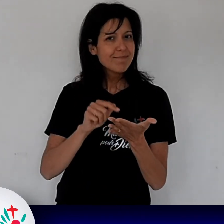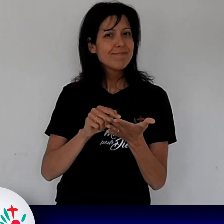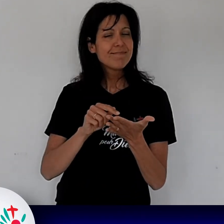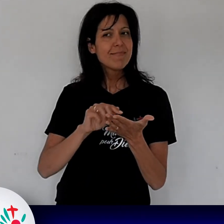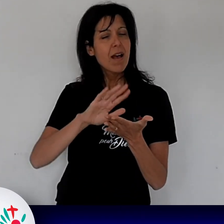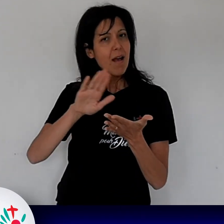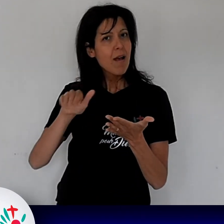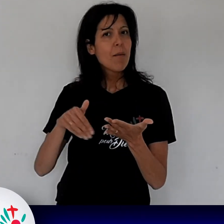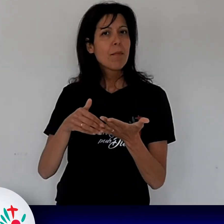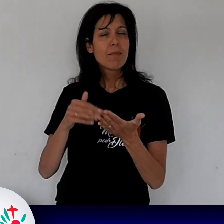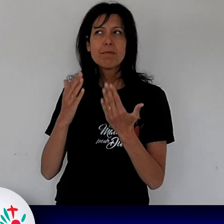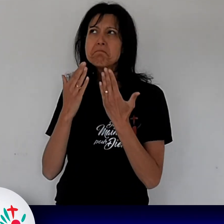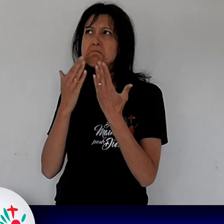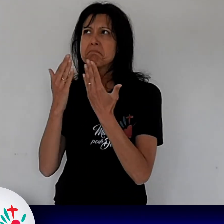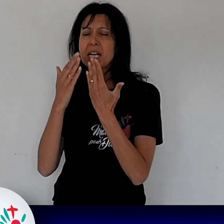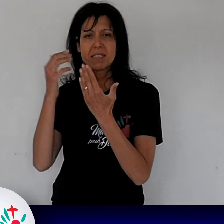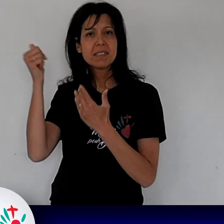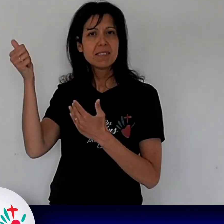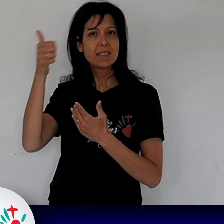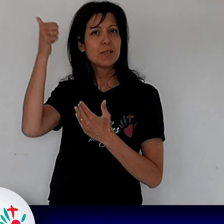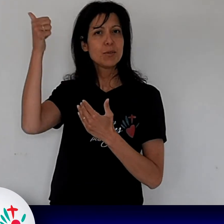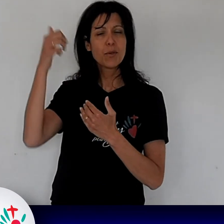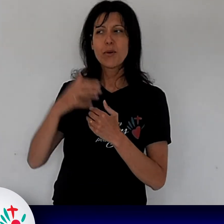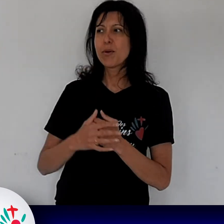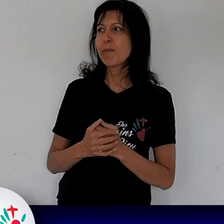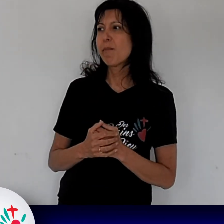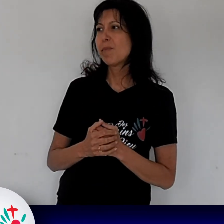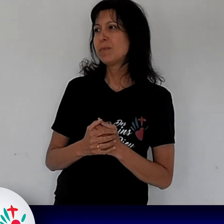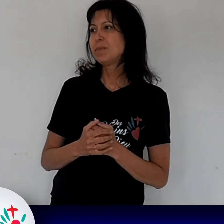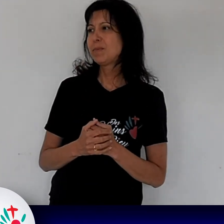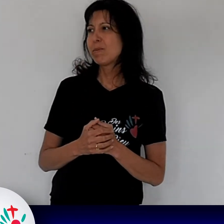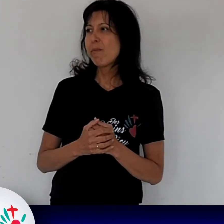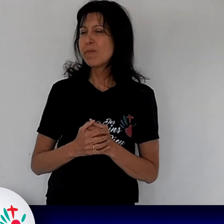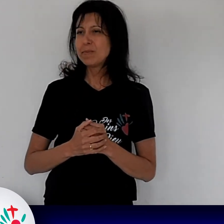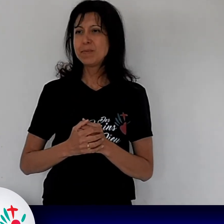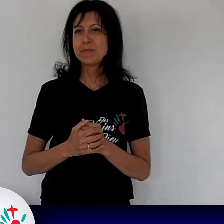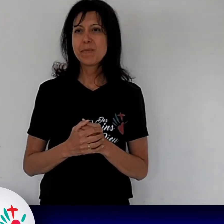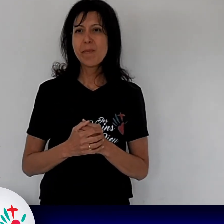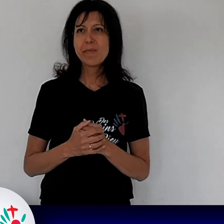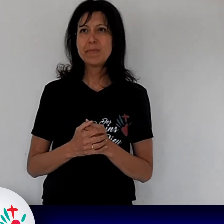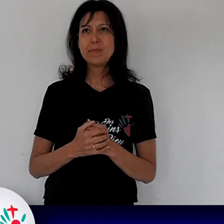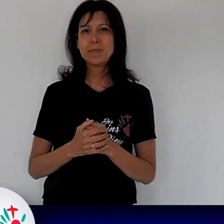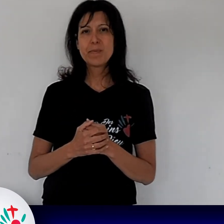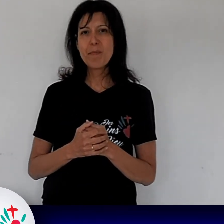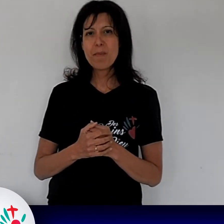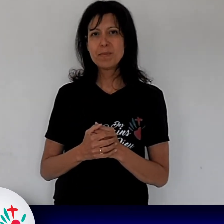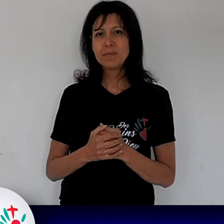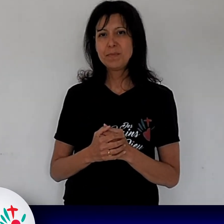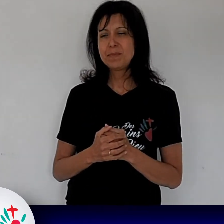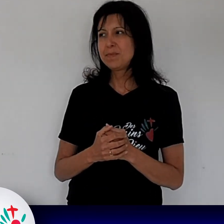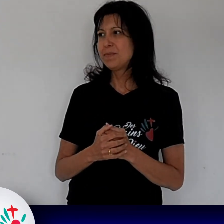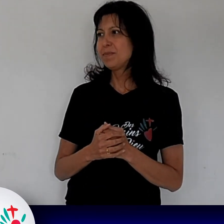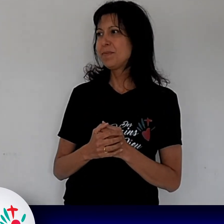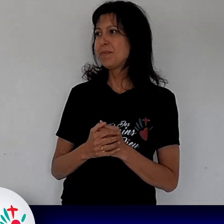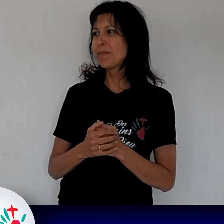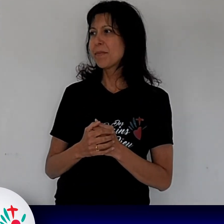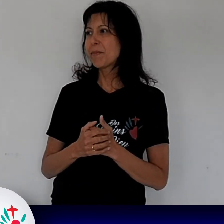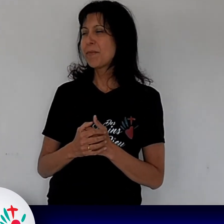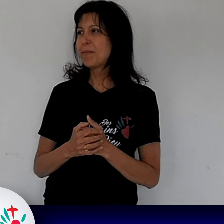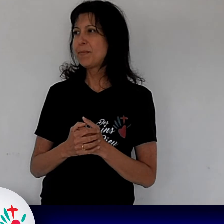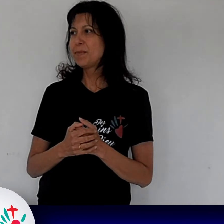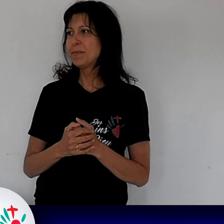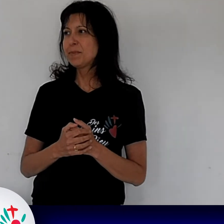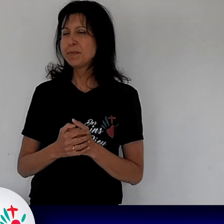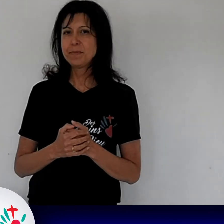puis, j'inviterai le pasteur à venir terminer cette réunion par la prière et